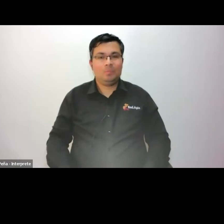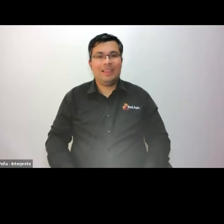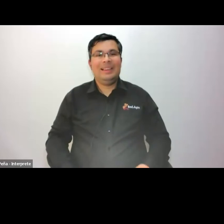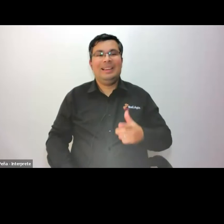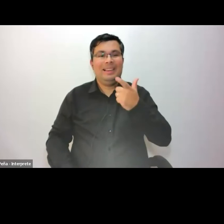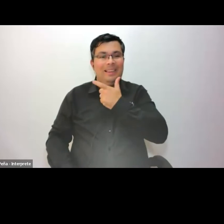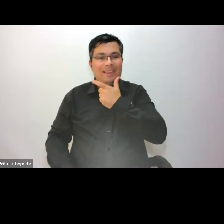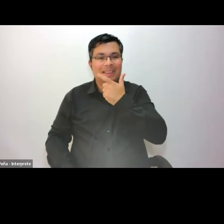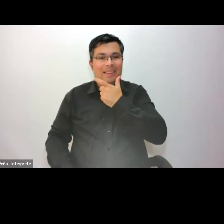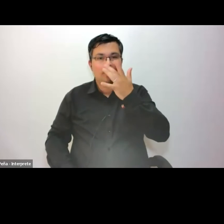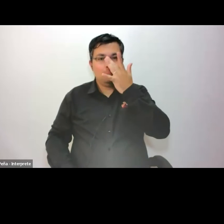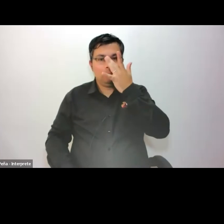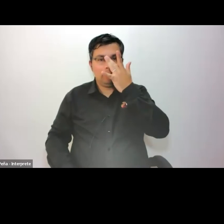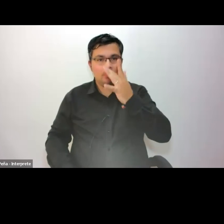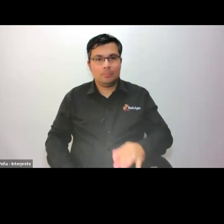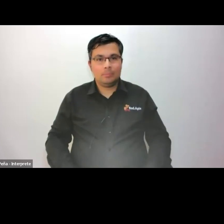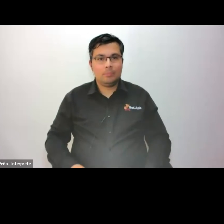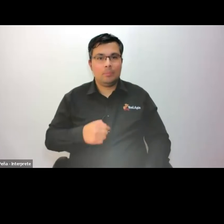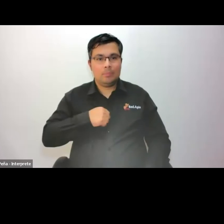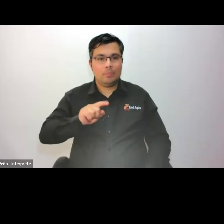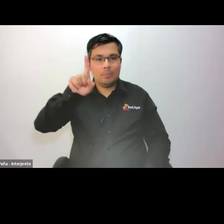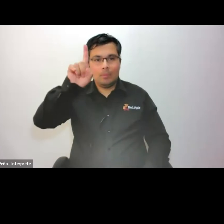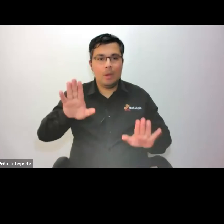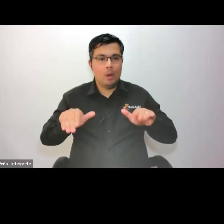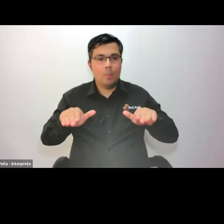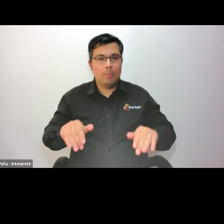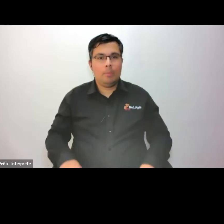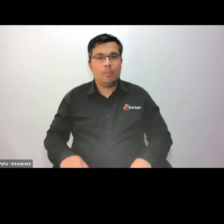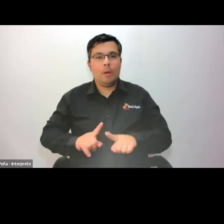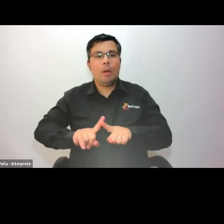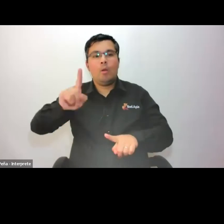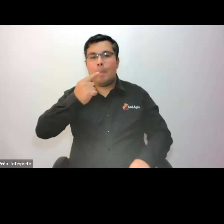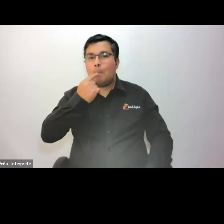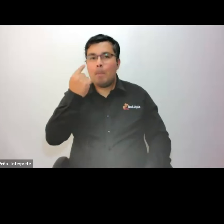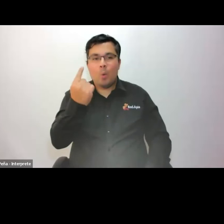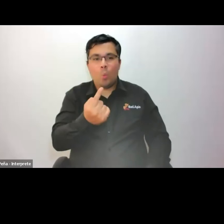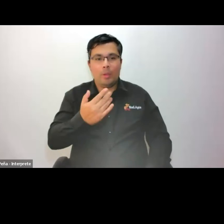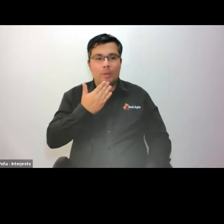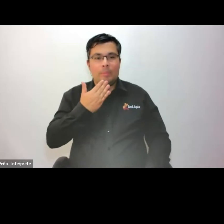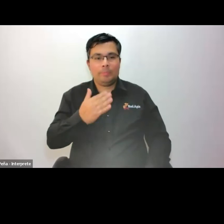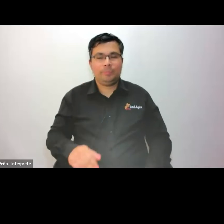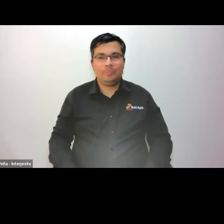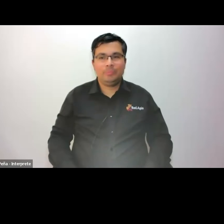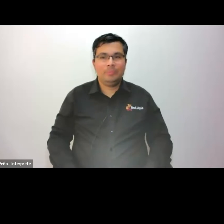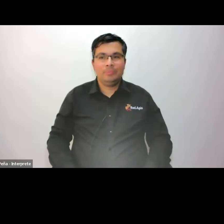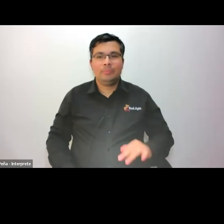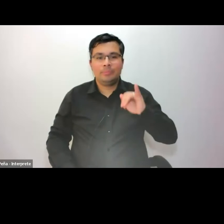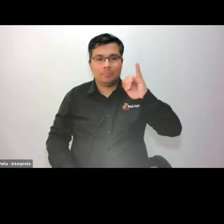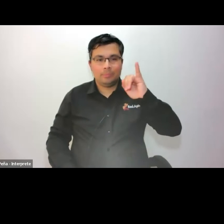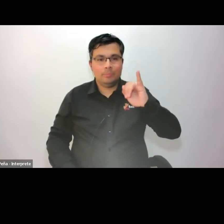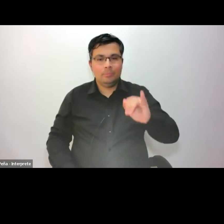Perfecto. Sí, yo voy a ir en la misma línea de lo que entiendo que es la siguiente pregunta. Entonces, Sí, prefiero esperar la sí, pregunta. sí, sí. Sí.